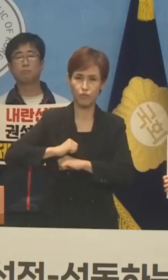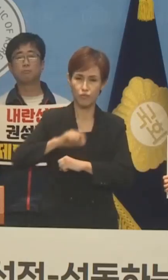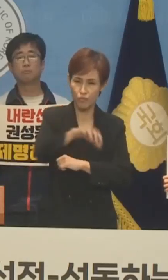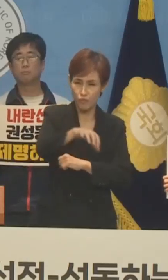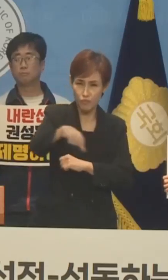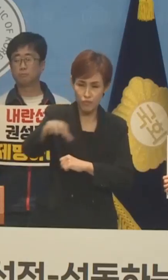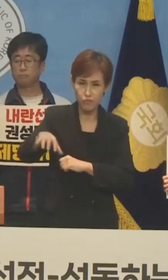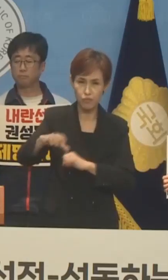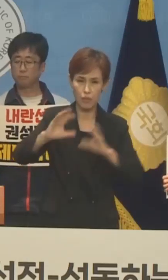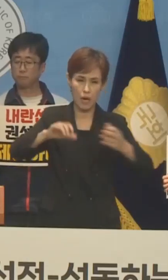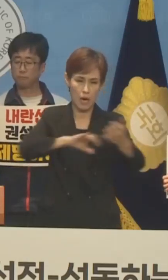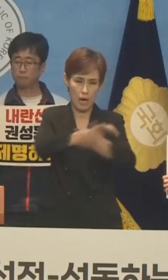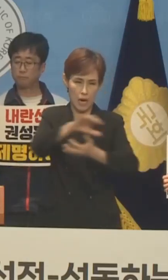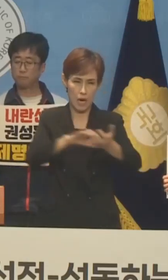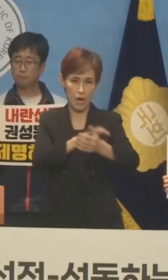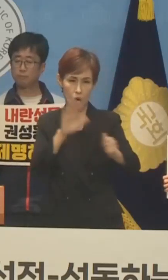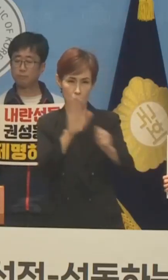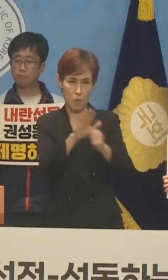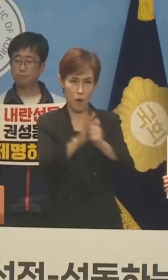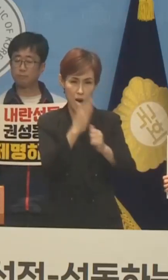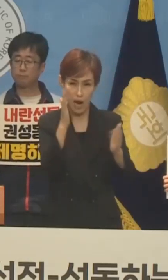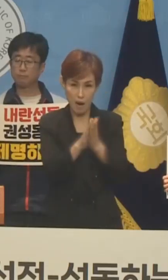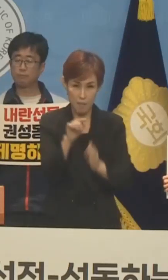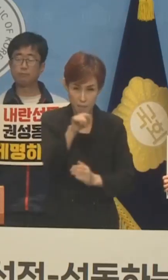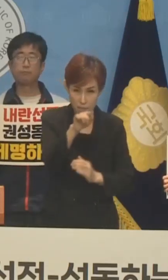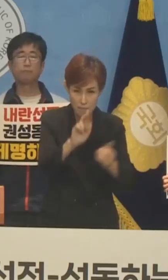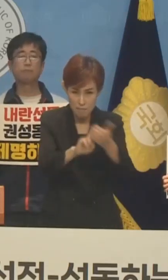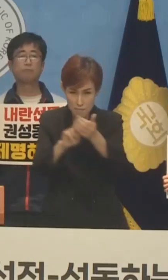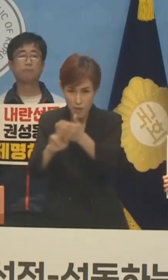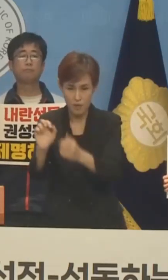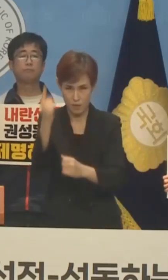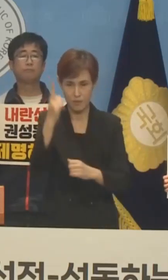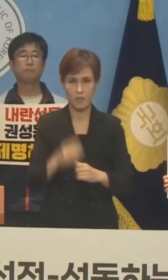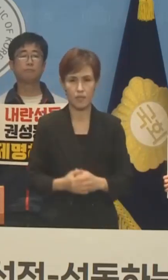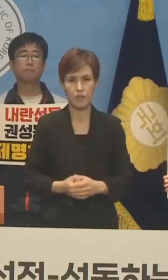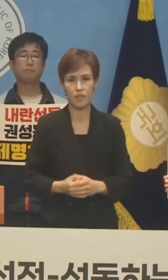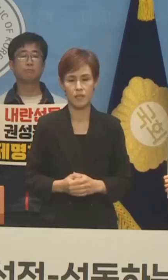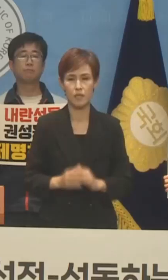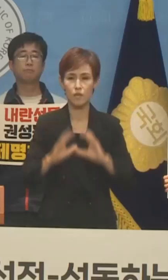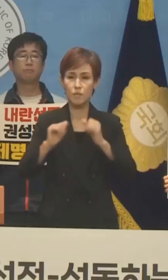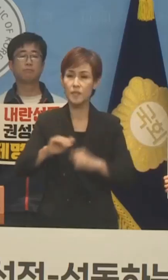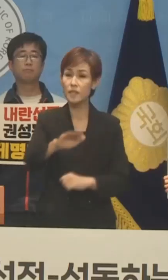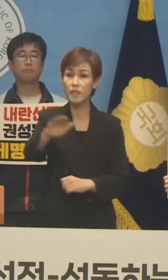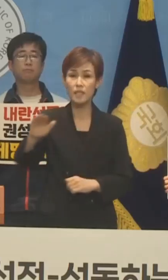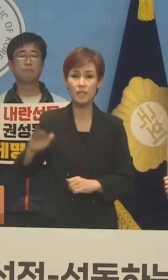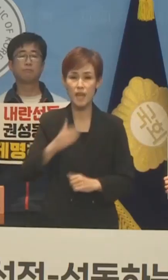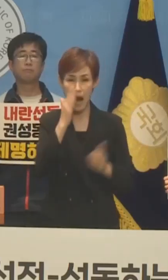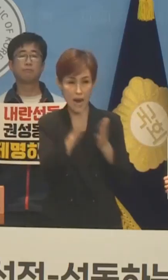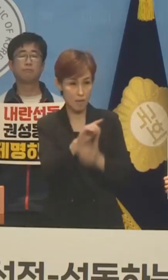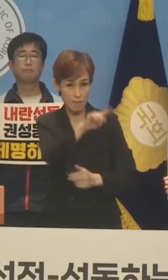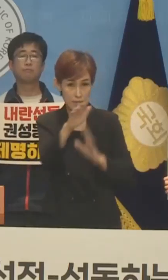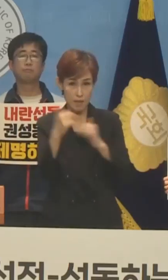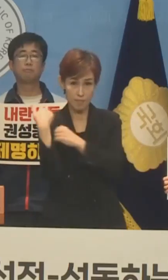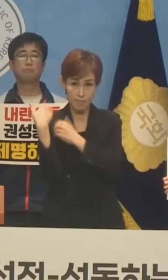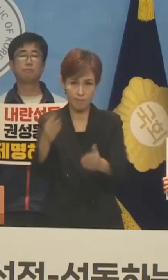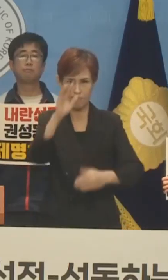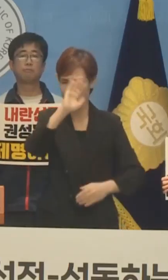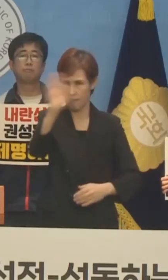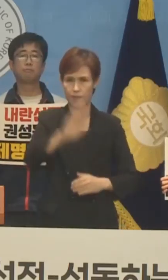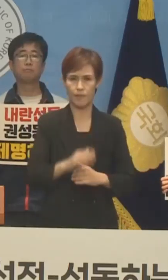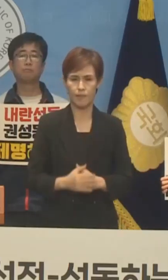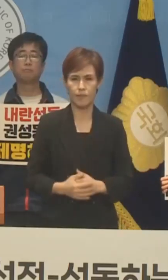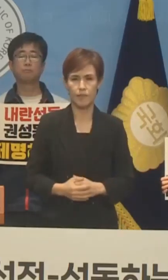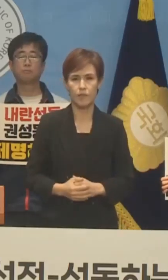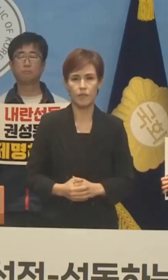곳곳에 내란을 도운 공범들이 있기 때문입니다. 정의의 편에 서 있는 시민들은 이들 공범자들 더 이상 두고 보지 않을